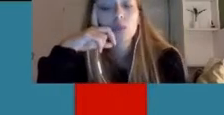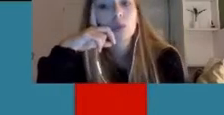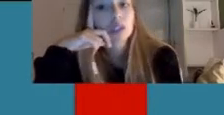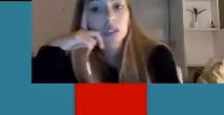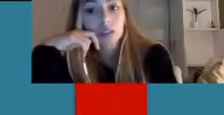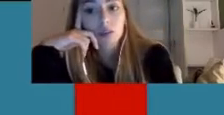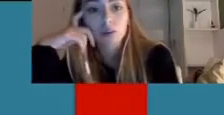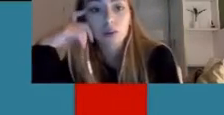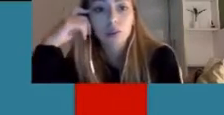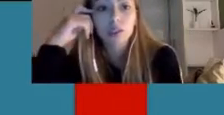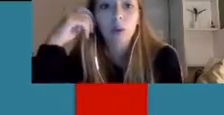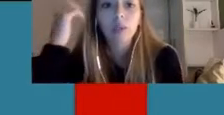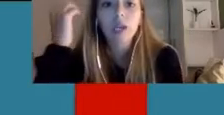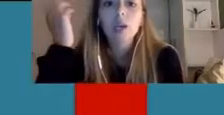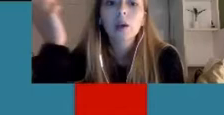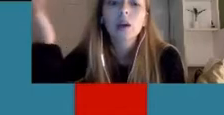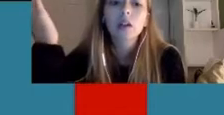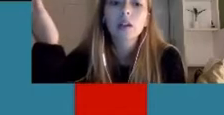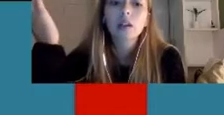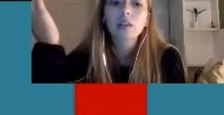grande importância na estrutura social.